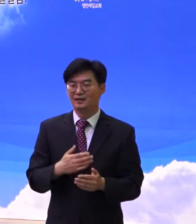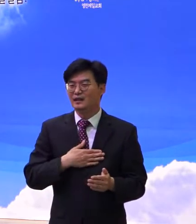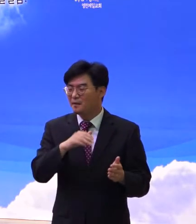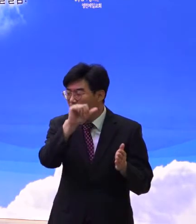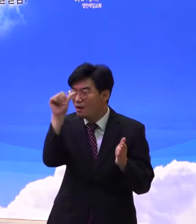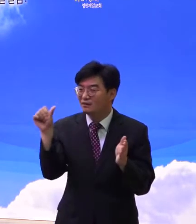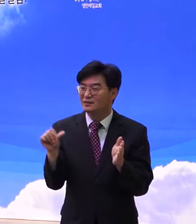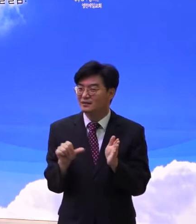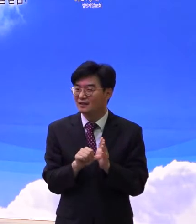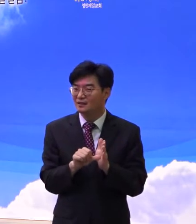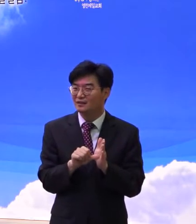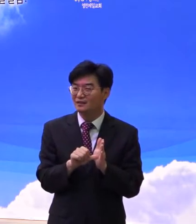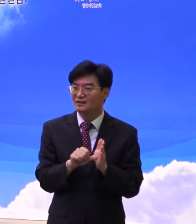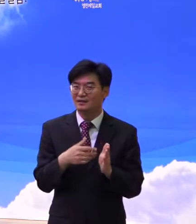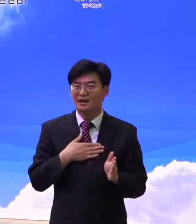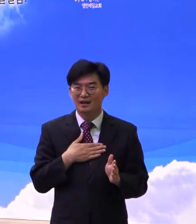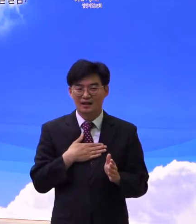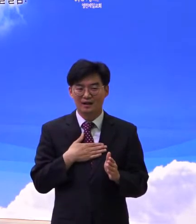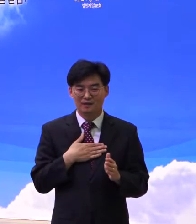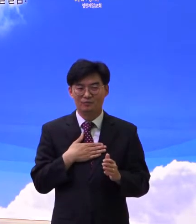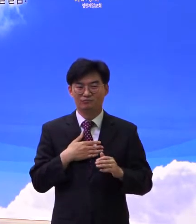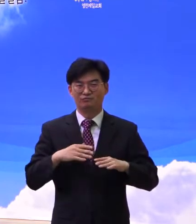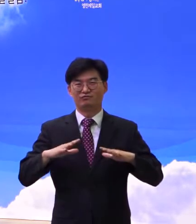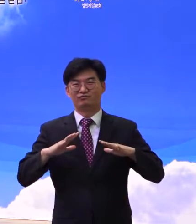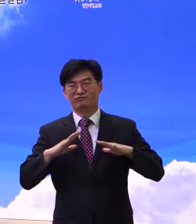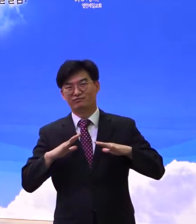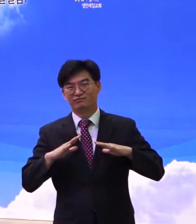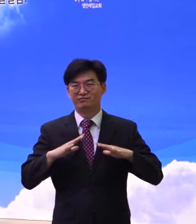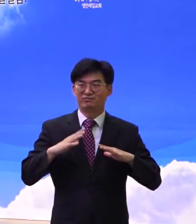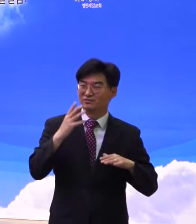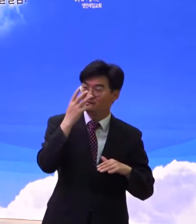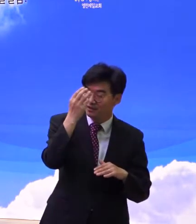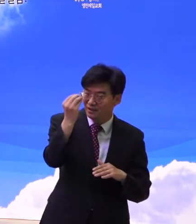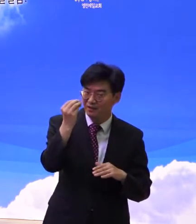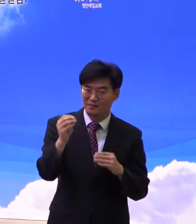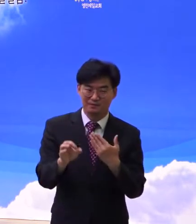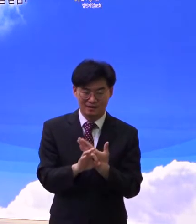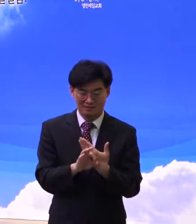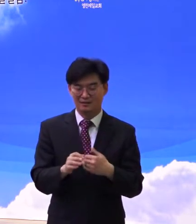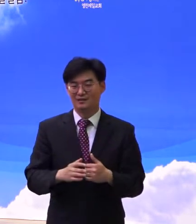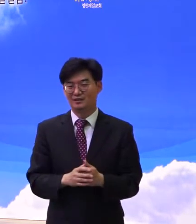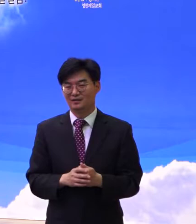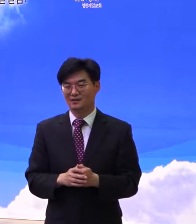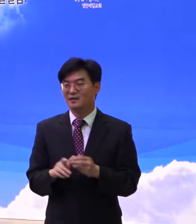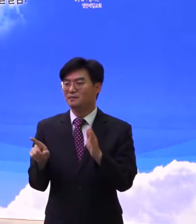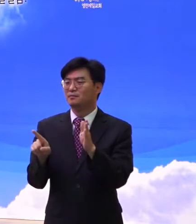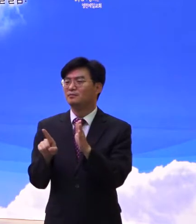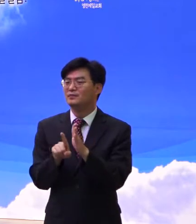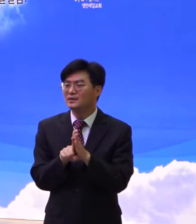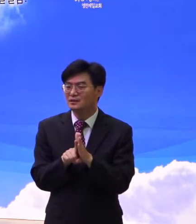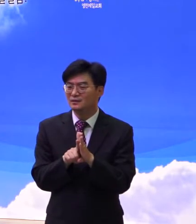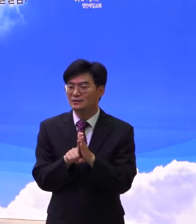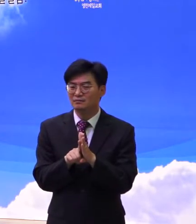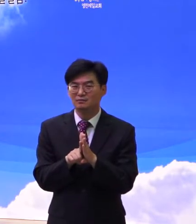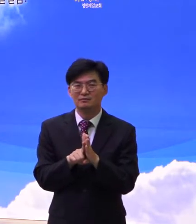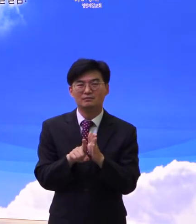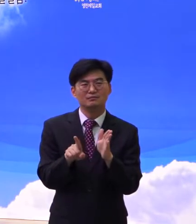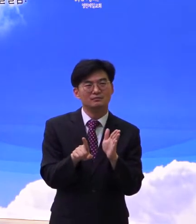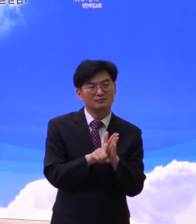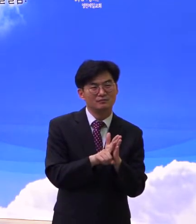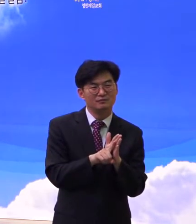자신의 인생을 자기가 주인처럼 그렇게 살아가면 우리는 신앙이라고 하는 할 말은 하나 들고 있을지